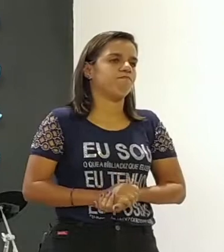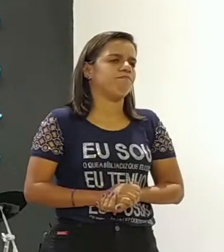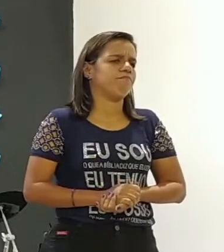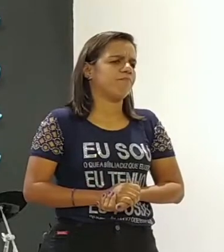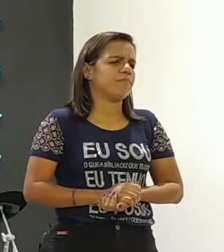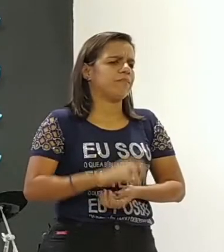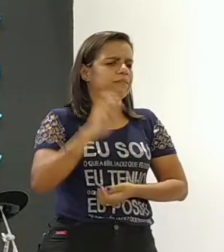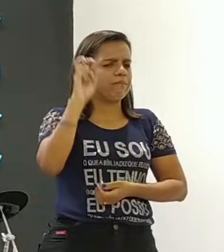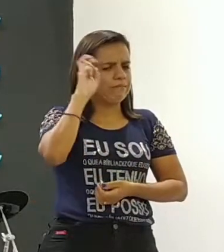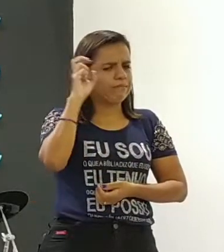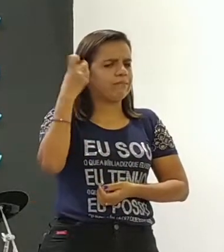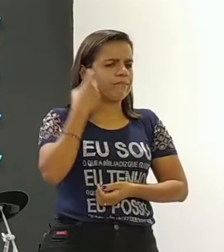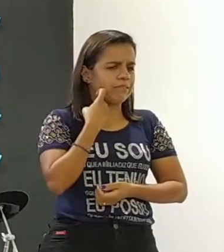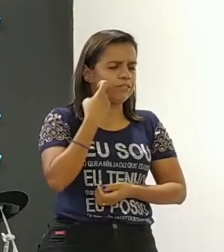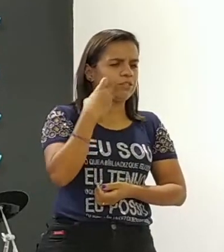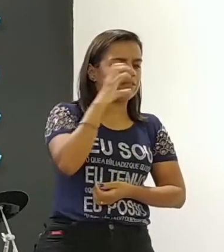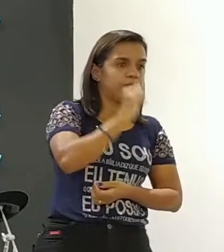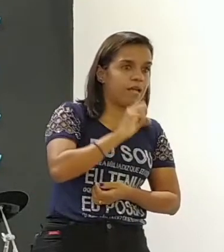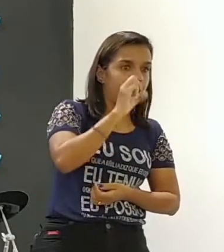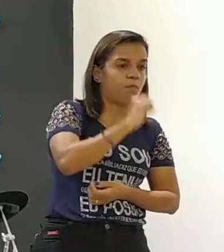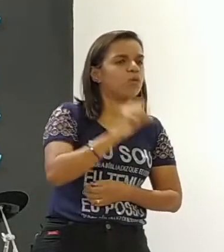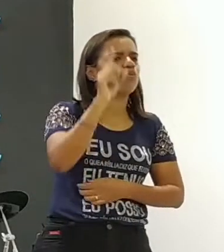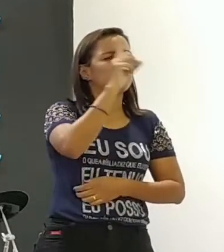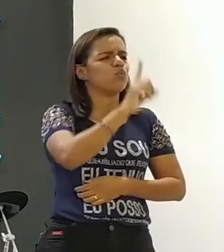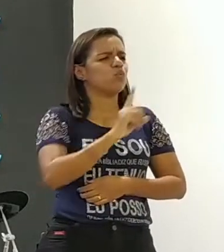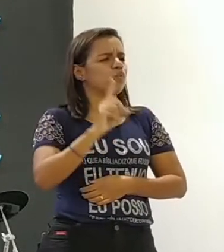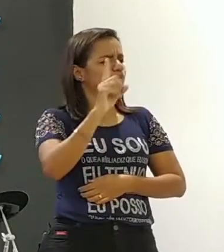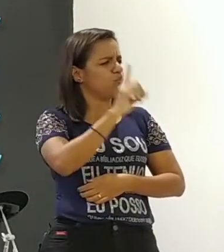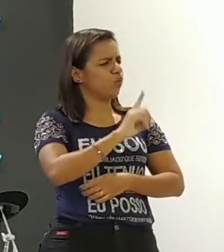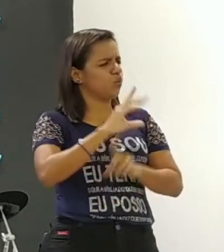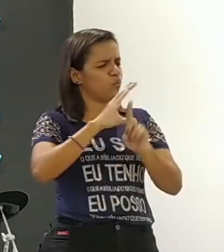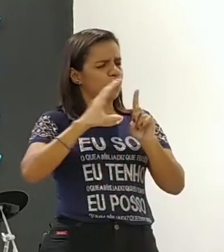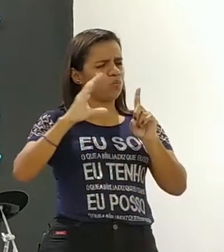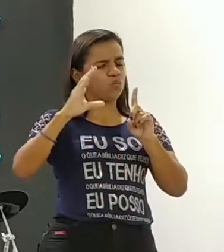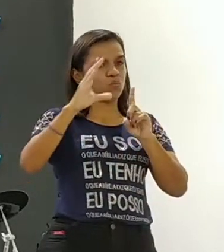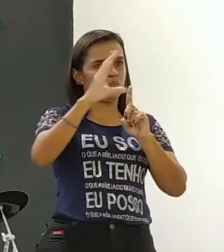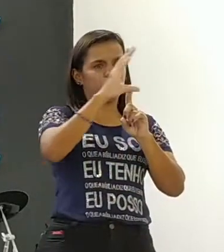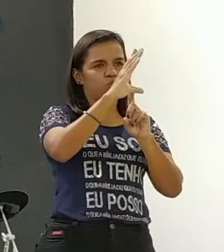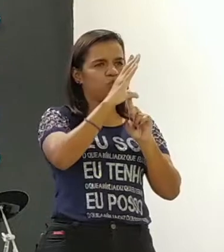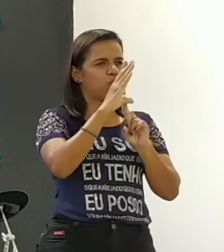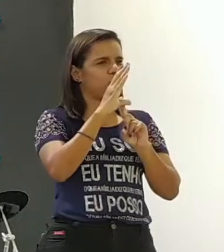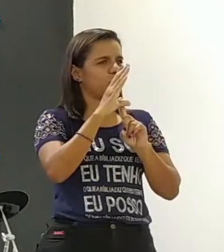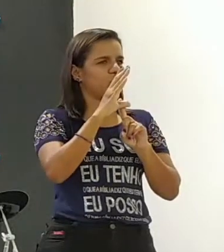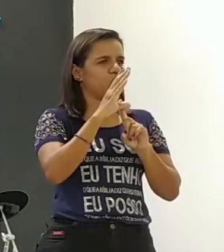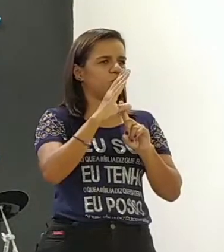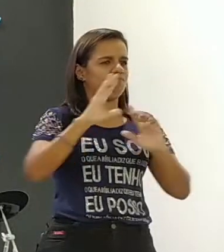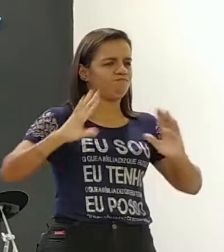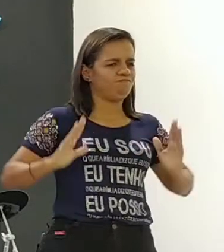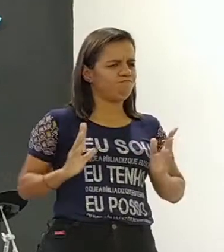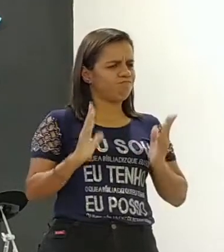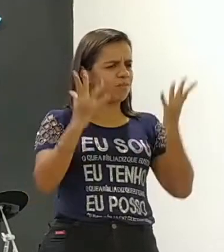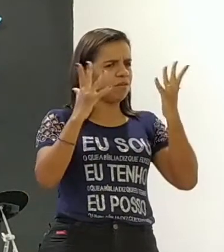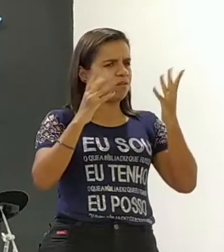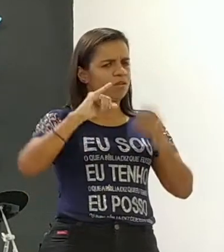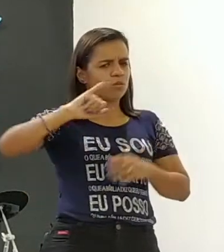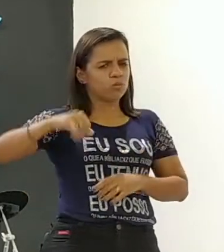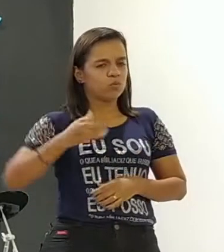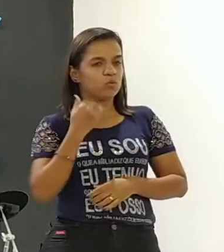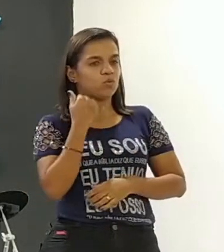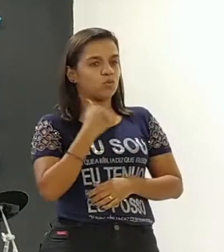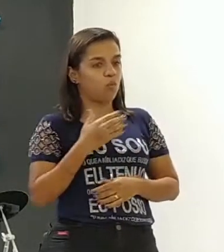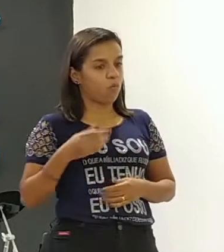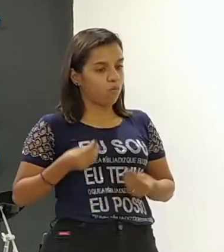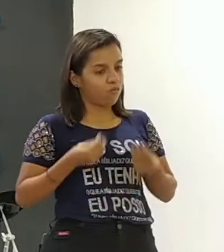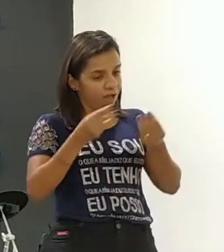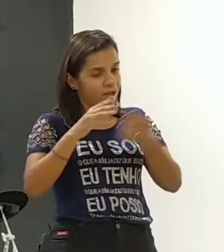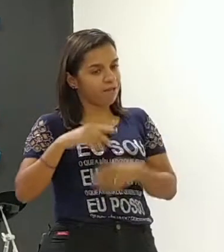na sexta, assim era no sábado, domingo, aquele culto para a pessoa sair daqui com a bateria carregada. João, a oportunidade